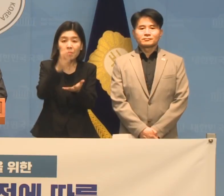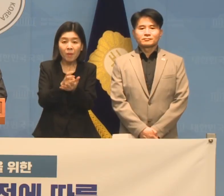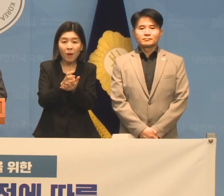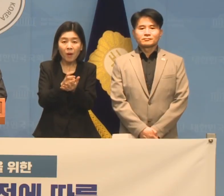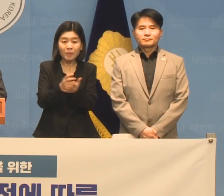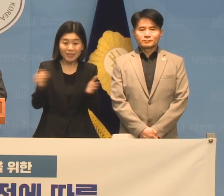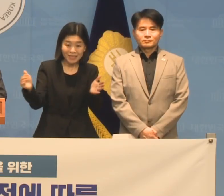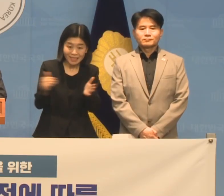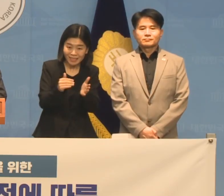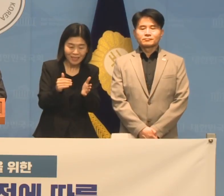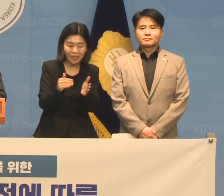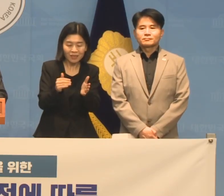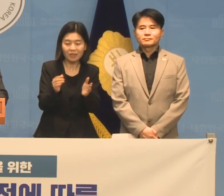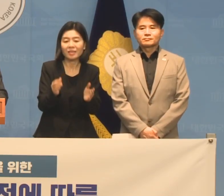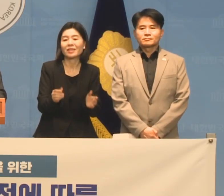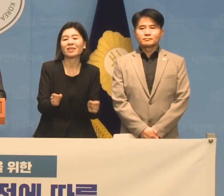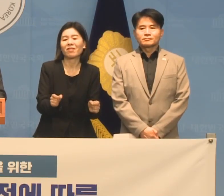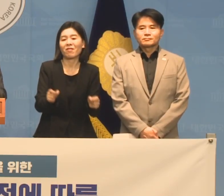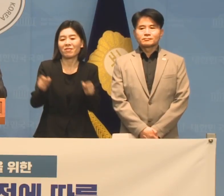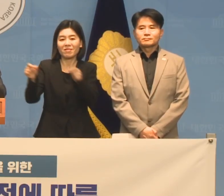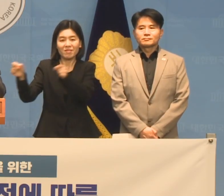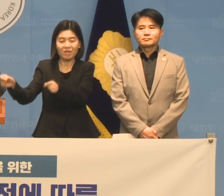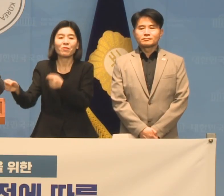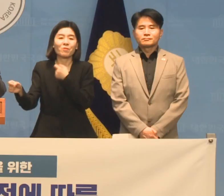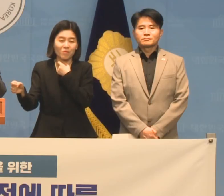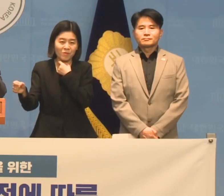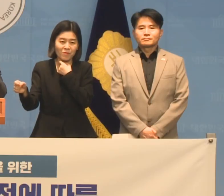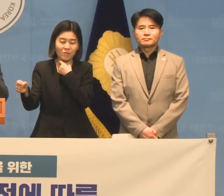위해서 이 자리에 섰습니다.